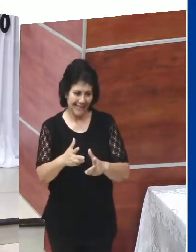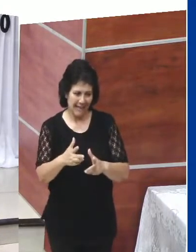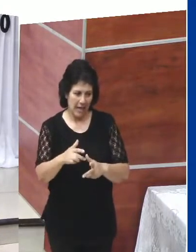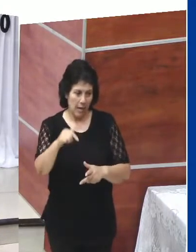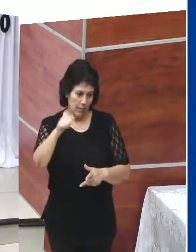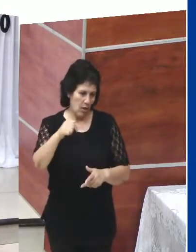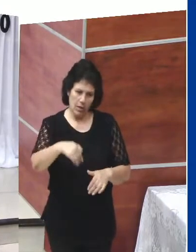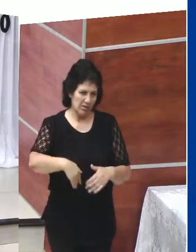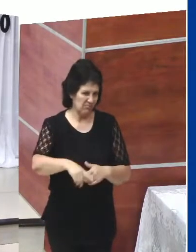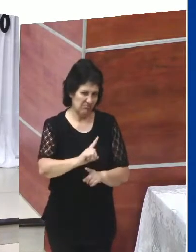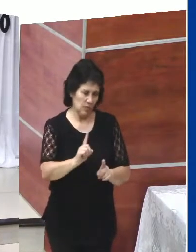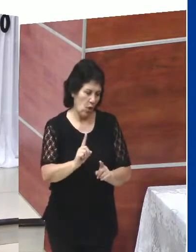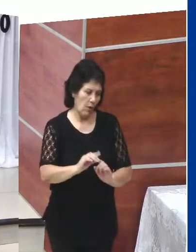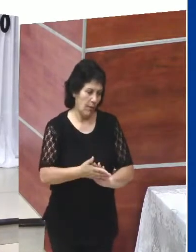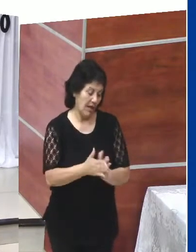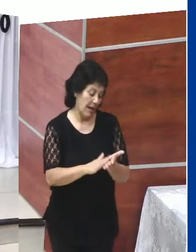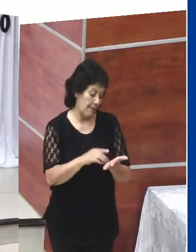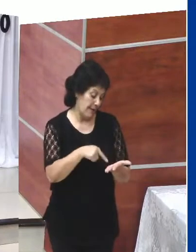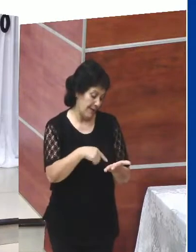palabras.